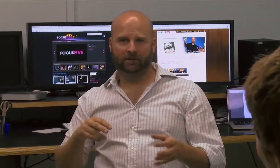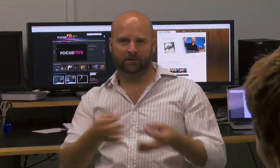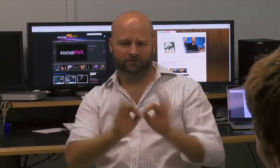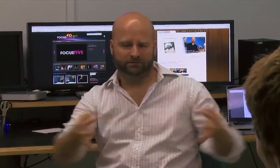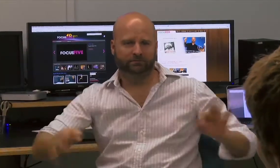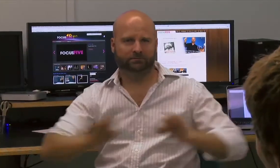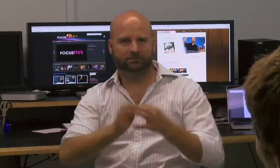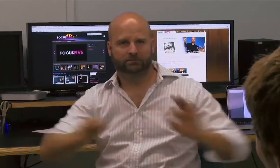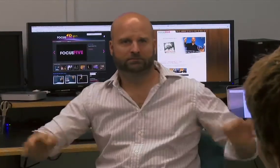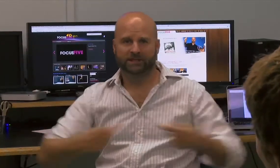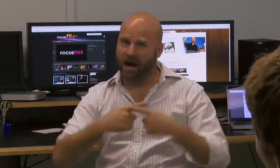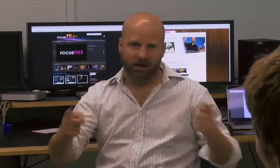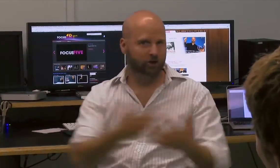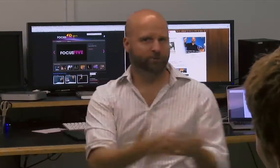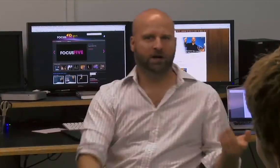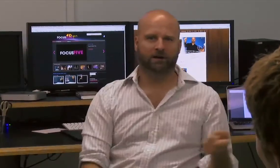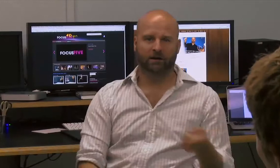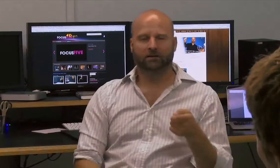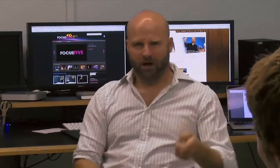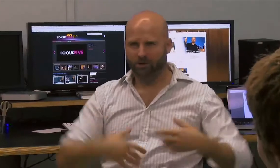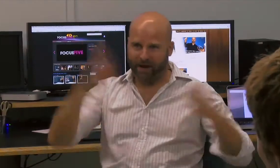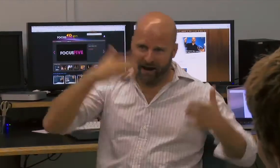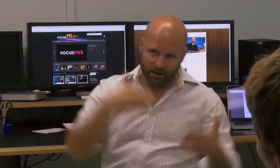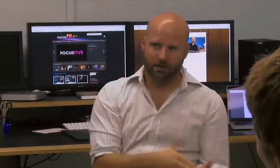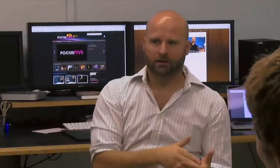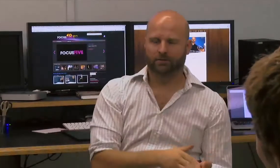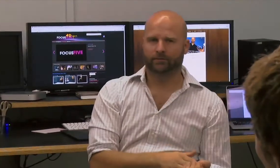Hintergrundinformationen in der Zeitung, all die komplizierten Sätze,